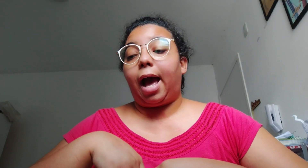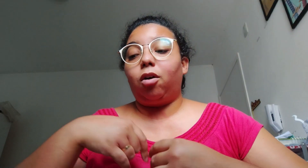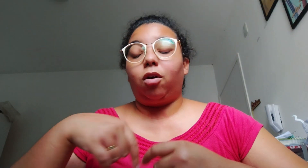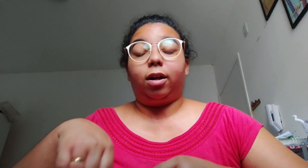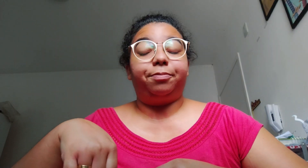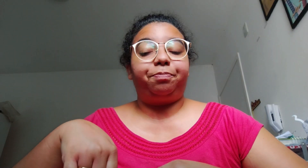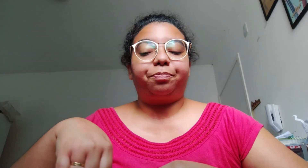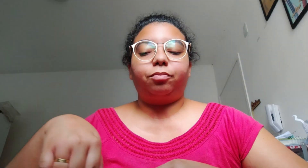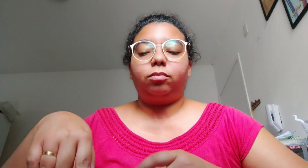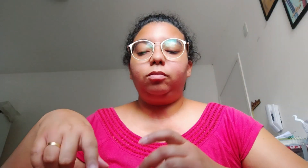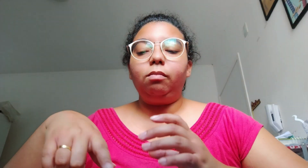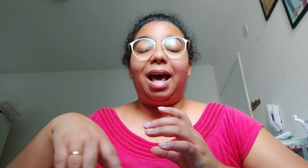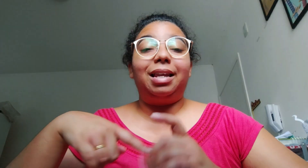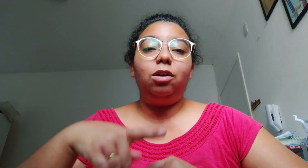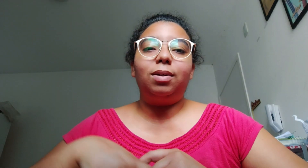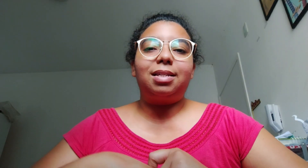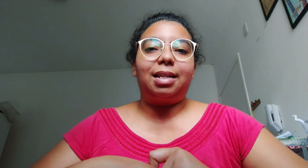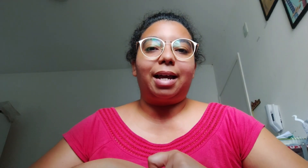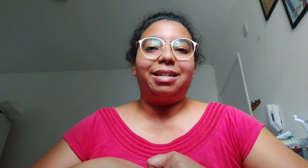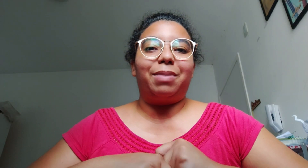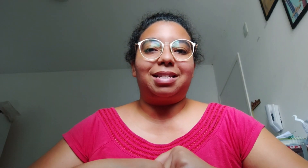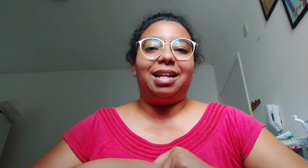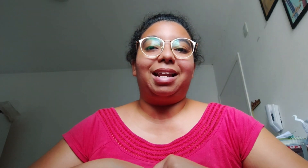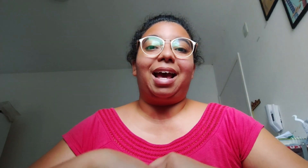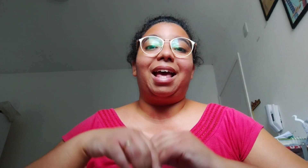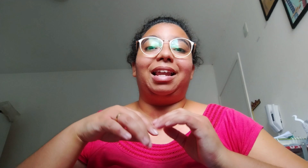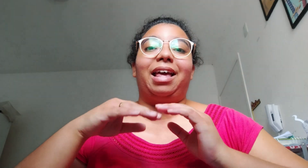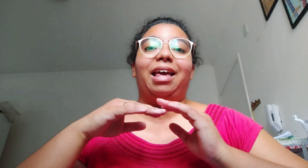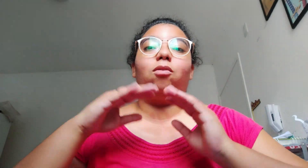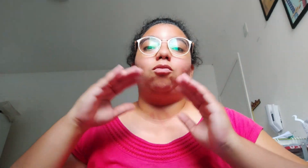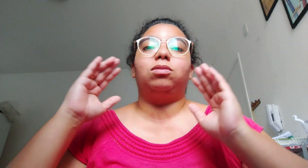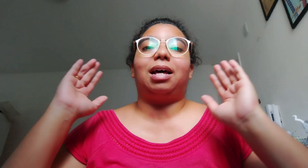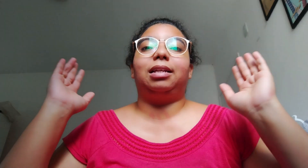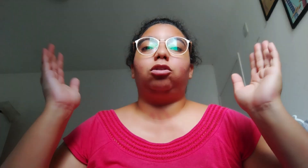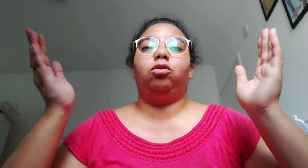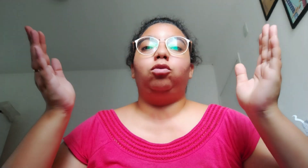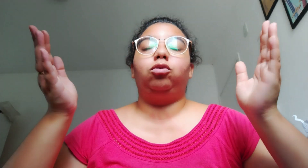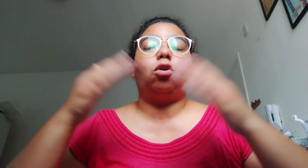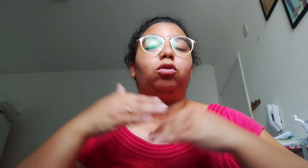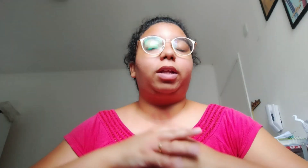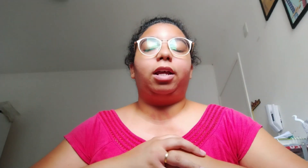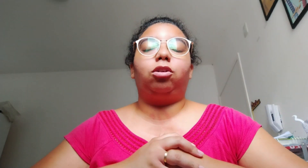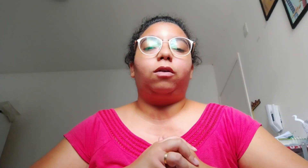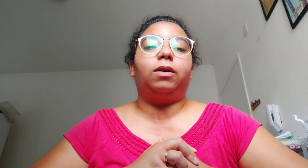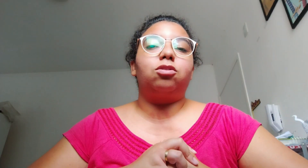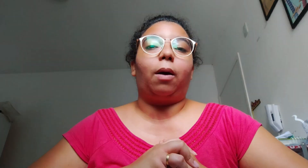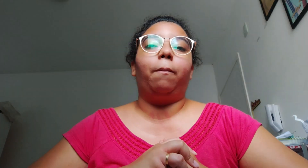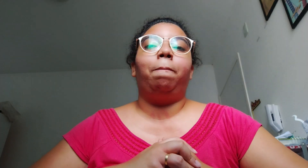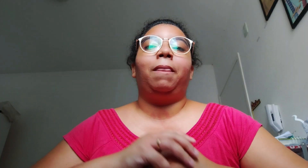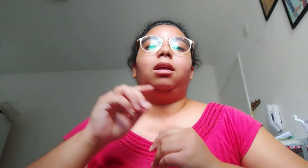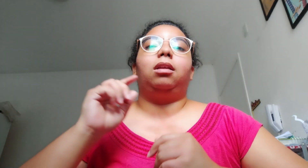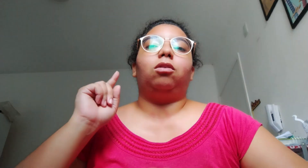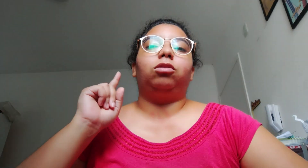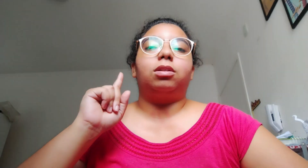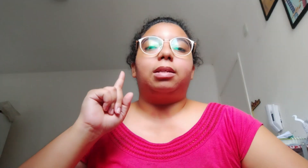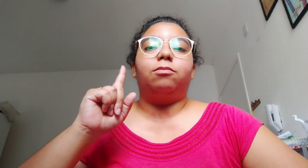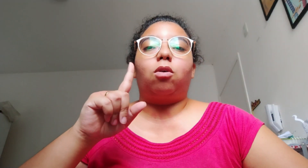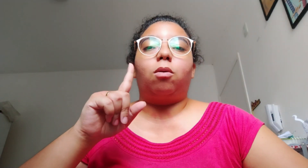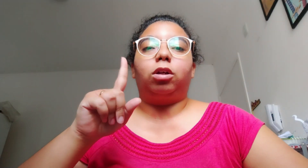Agora, a língua de sinais brasileira, ela é usada em todo o território nacional. Então, nós temos como nossa